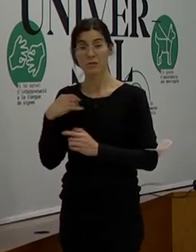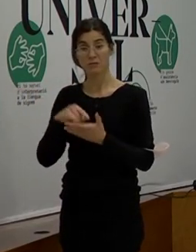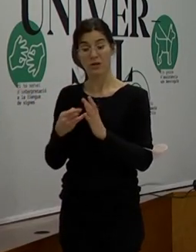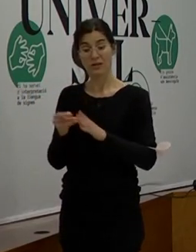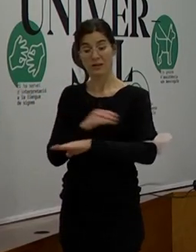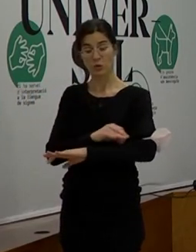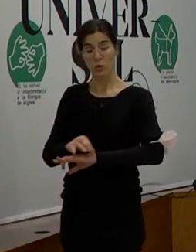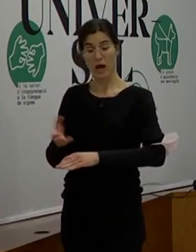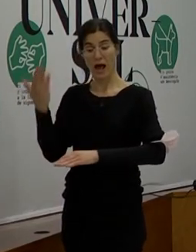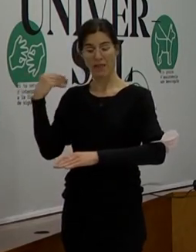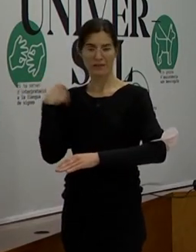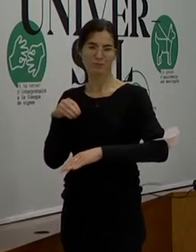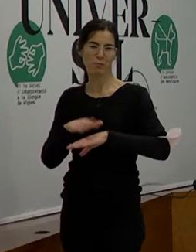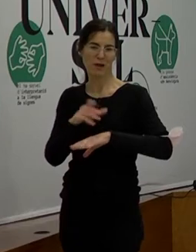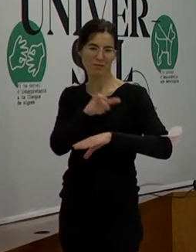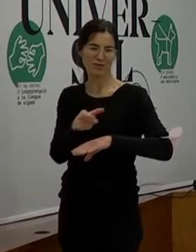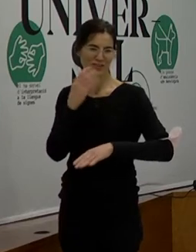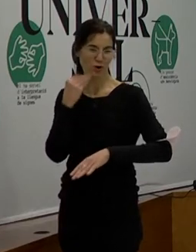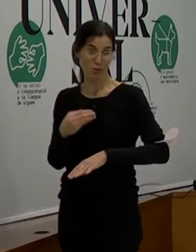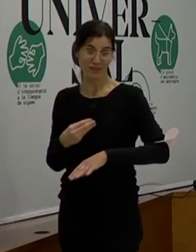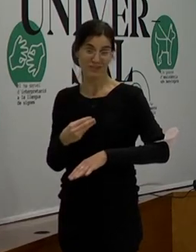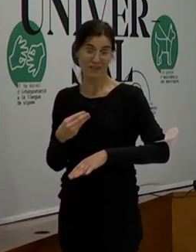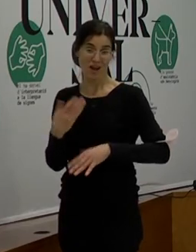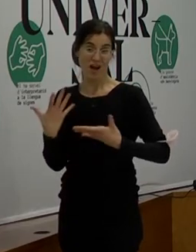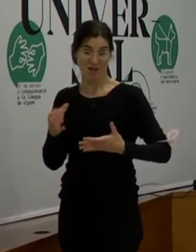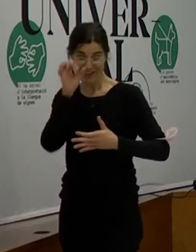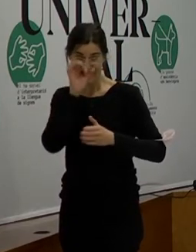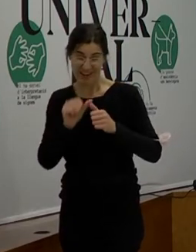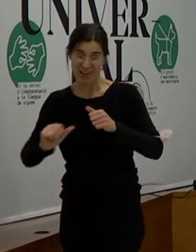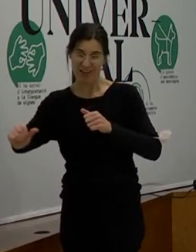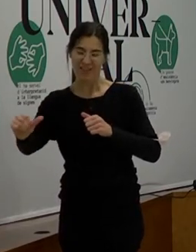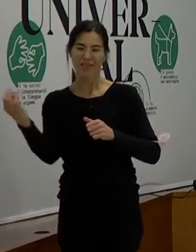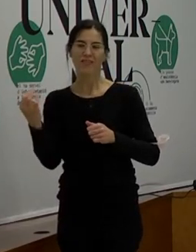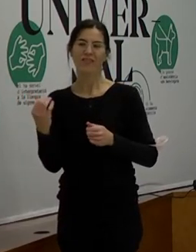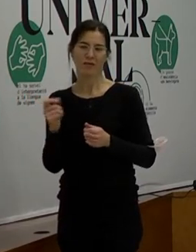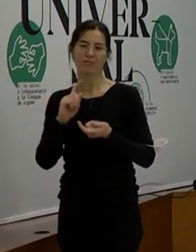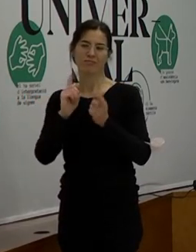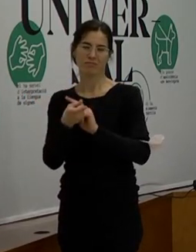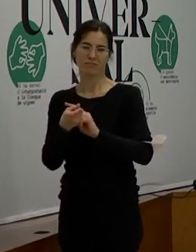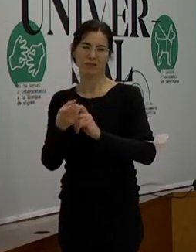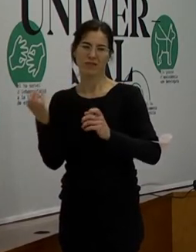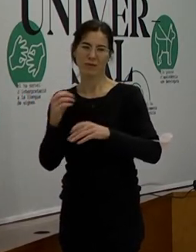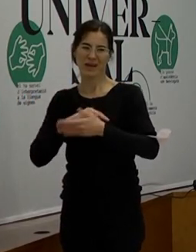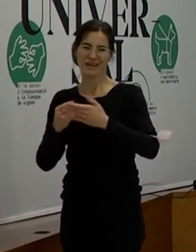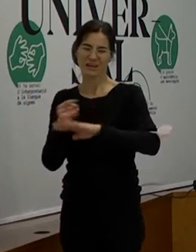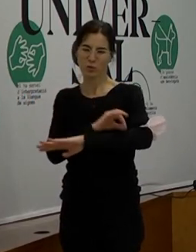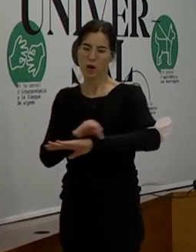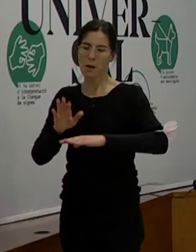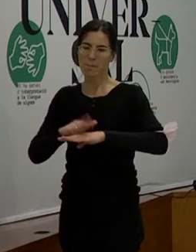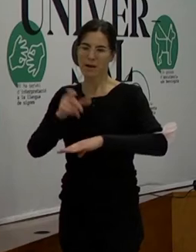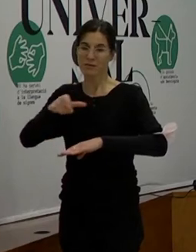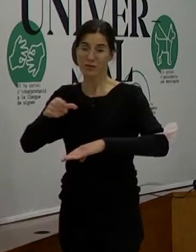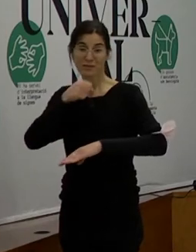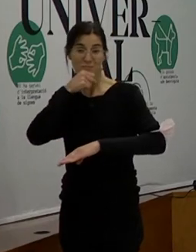era l'arquitectura de la gent jove, aquest segle ha de ser l'arquitectura de la gent gran. Queda